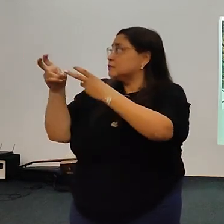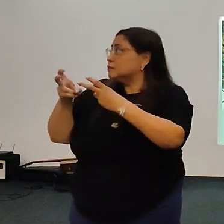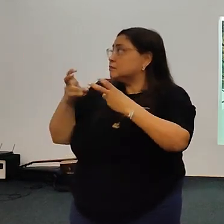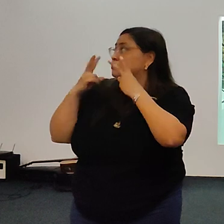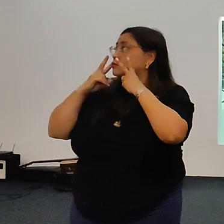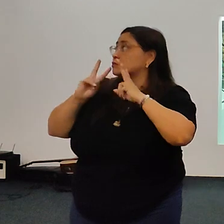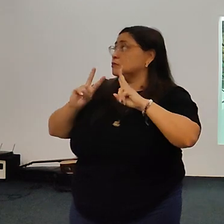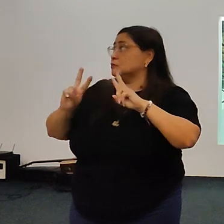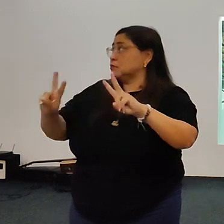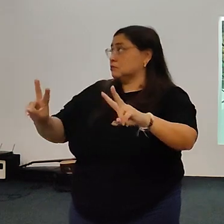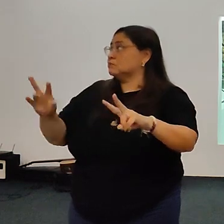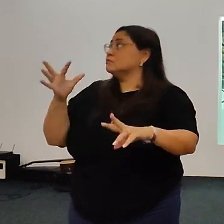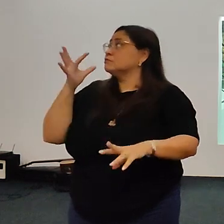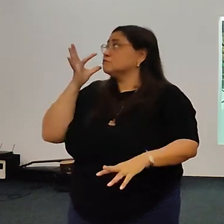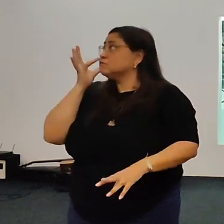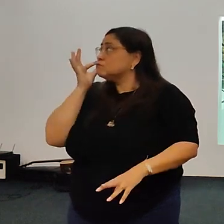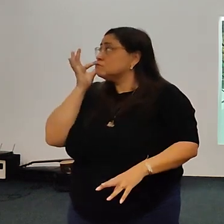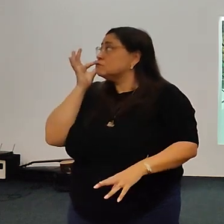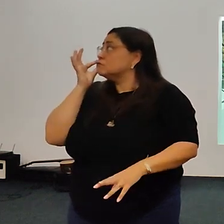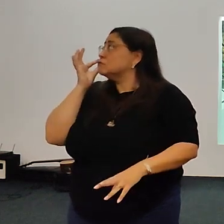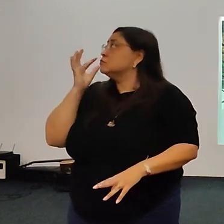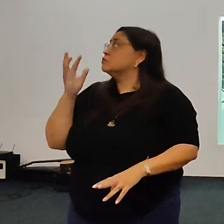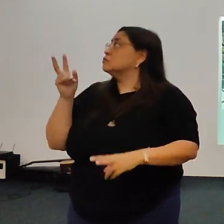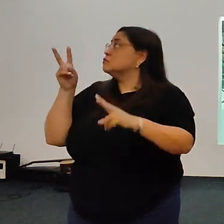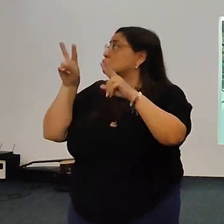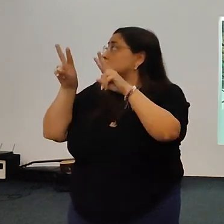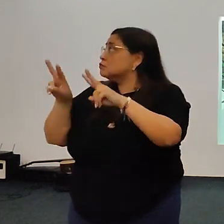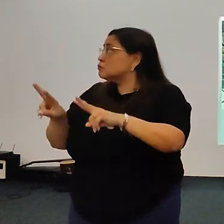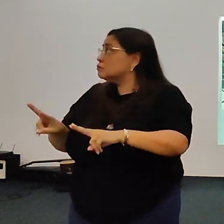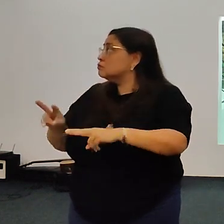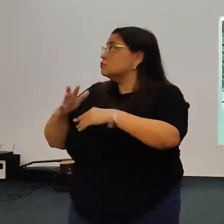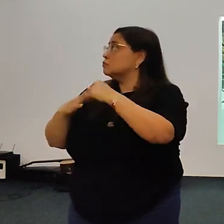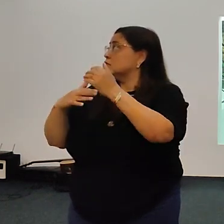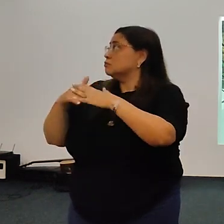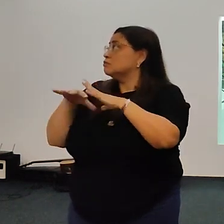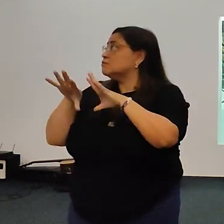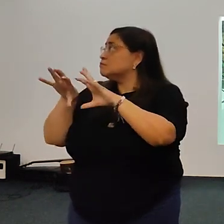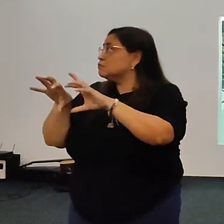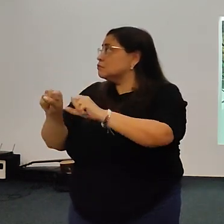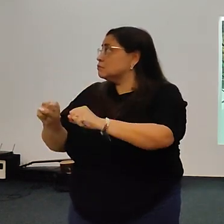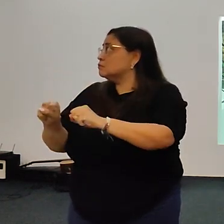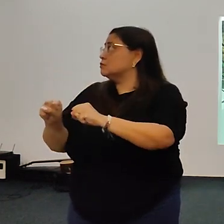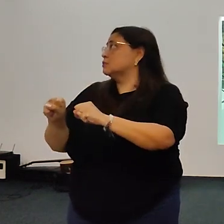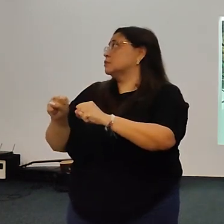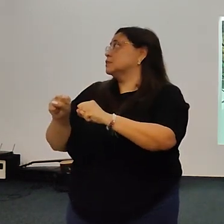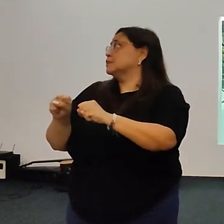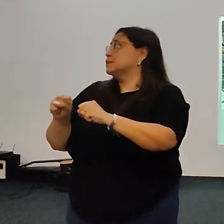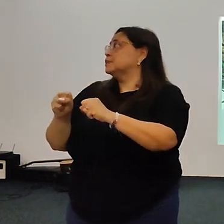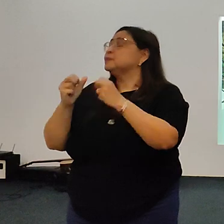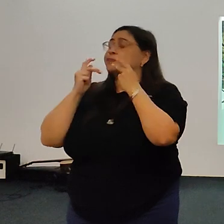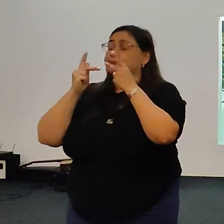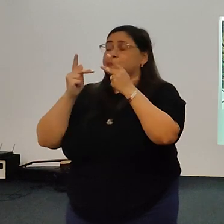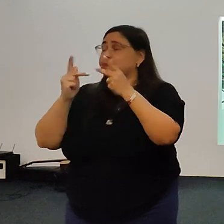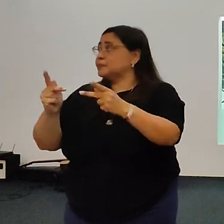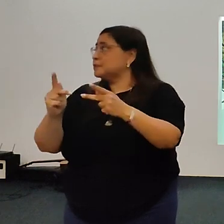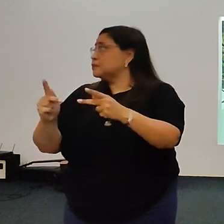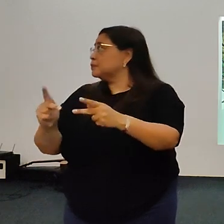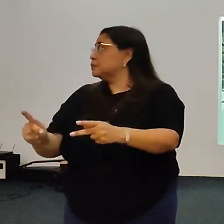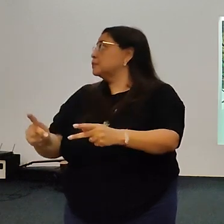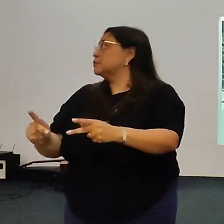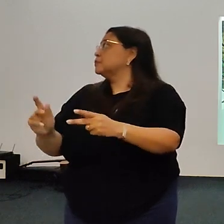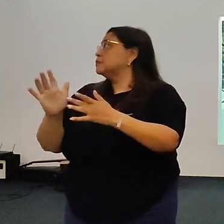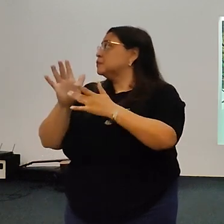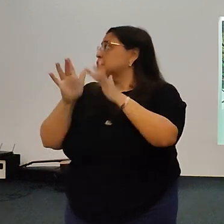que vimos com os nossos olhos, e o que contemplamos e as nossas mãos apalparam, isto proclamamos